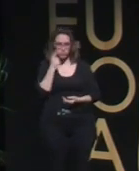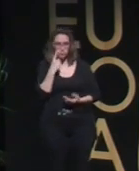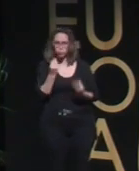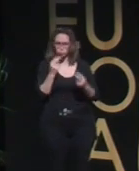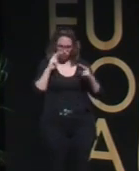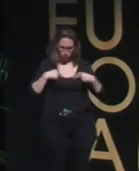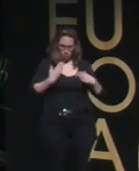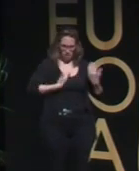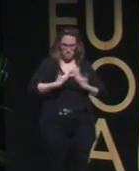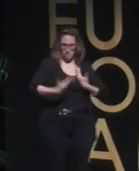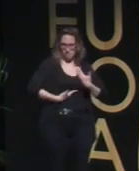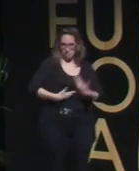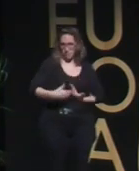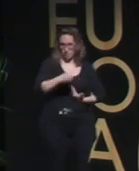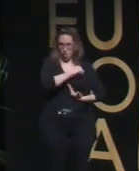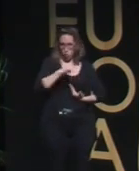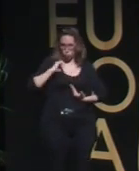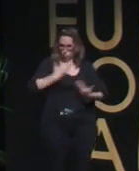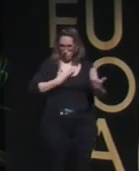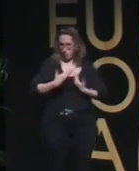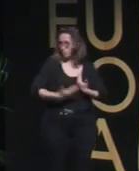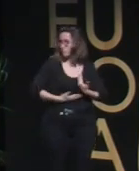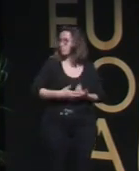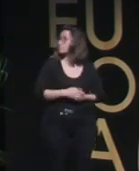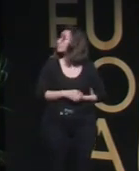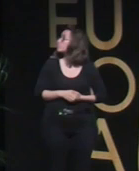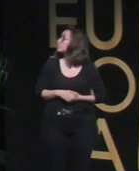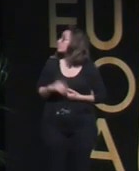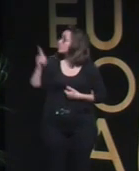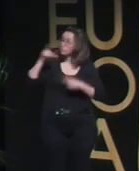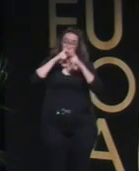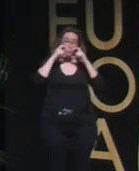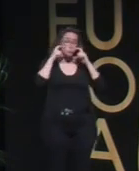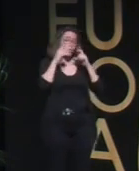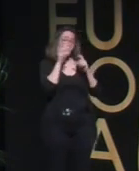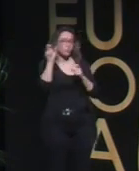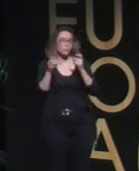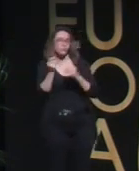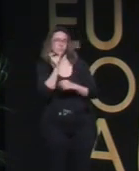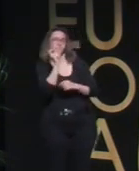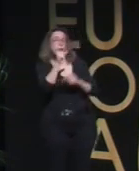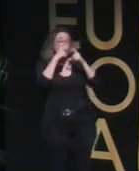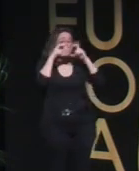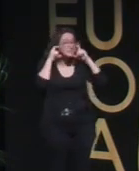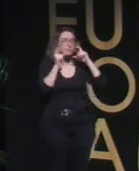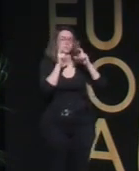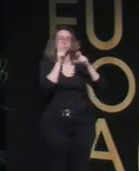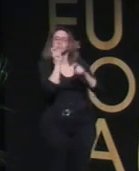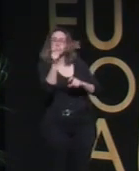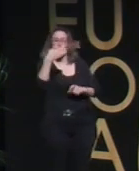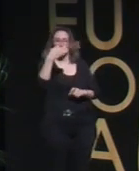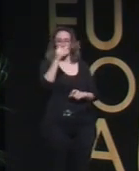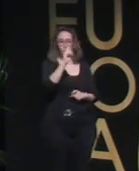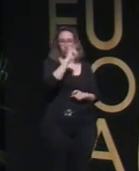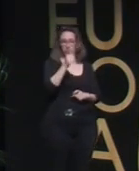autolesiones, ¿vale? Pongo lo del bozal porque para ellos la mascarilla es el bozal, como lo hacían algunos de ellos, ¿vale? Es una limitación de lo que es